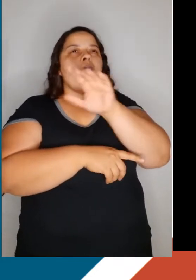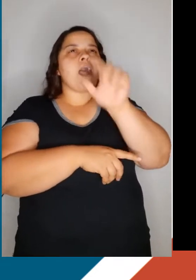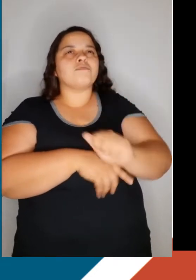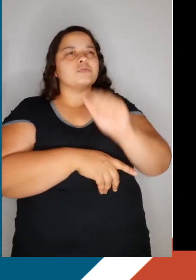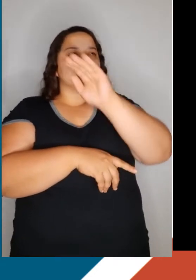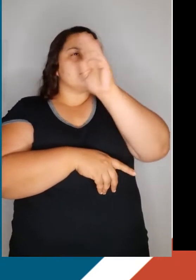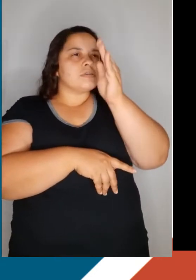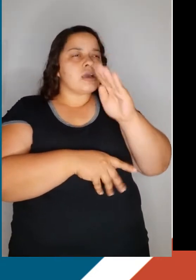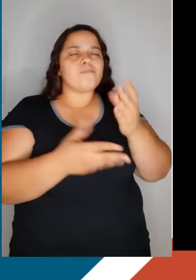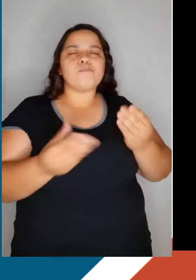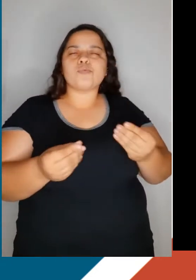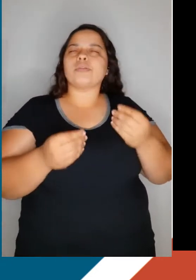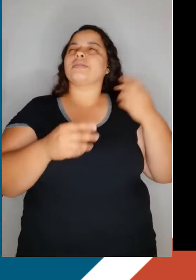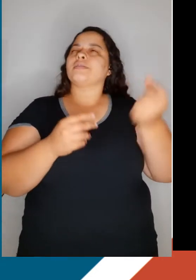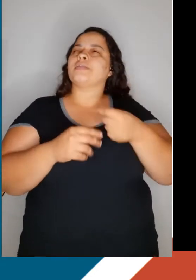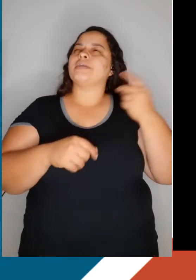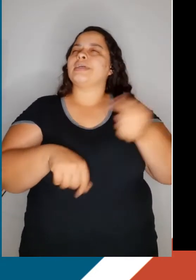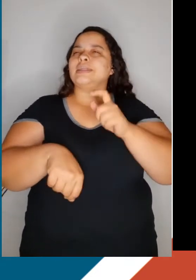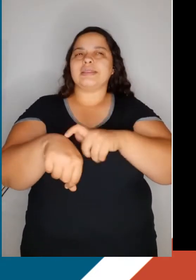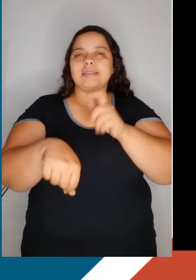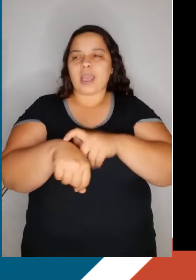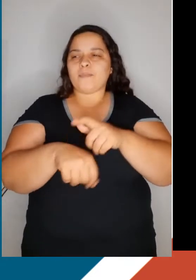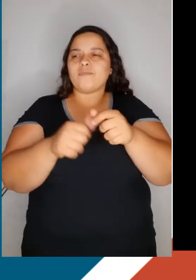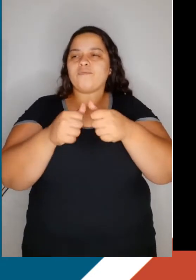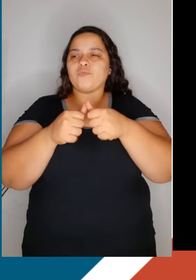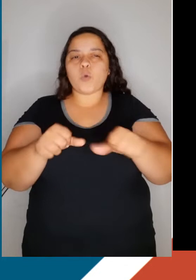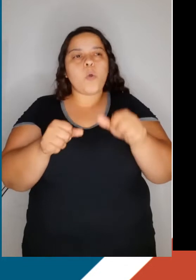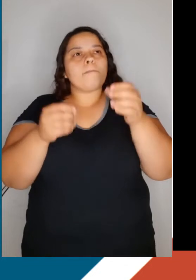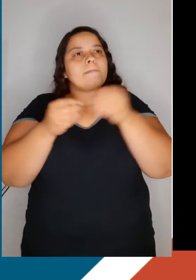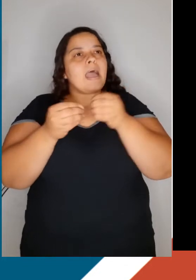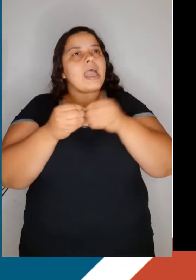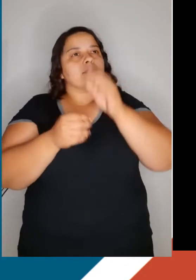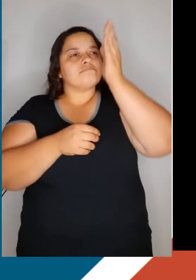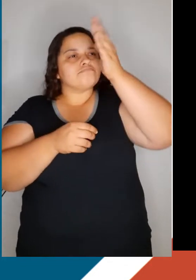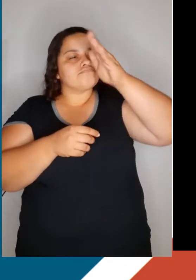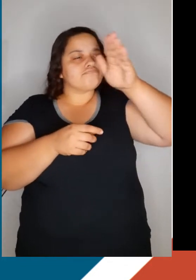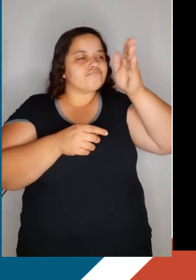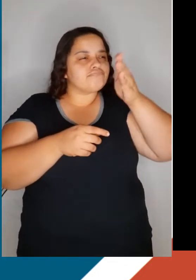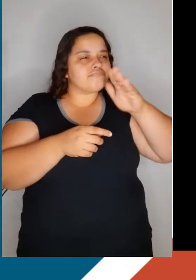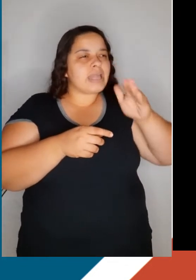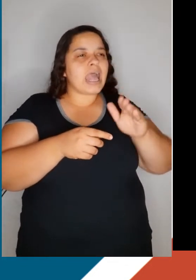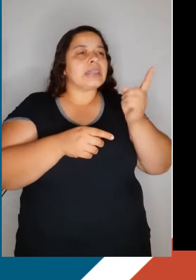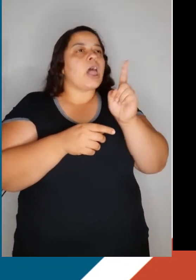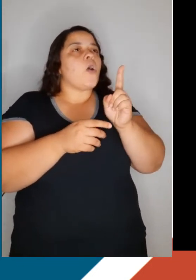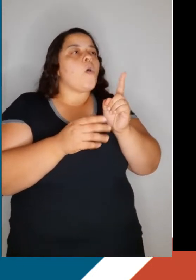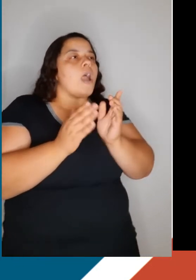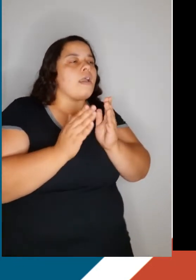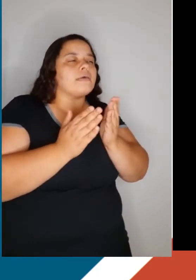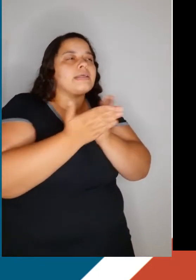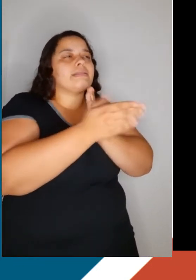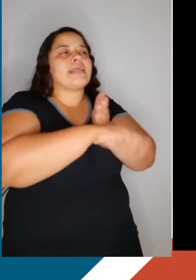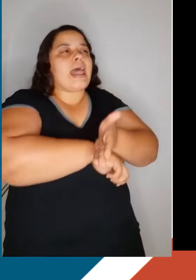durante muito tempo, os europeus se fixaram nesses territórios costeiros e não penetraram no continente